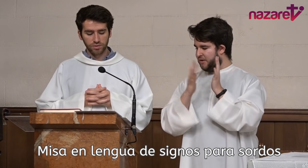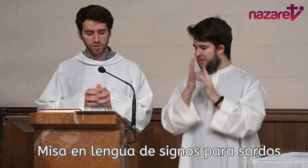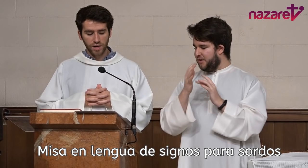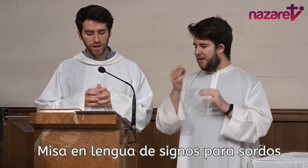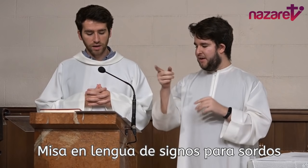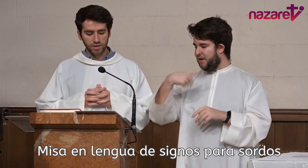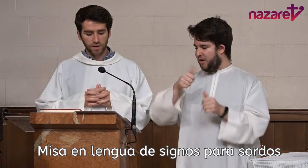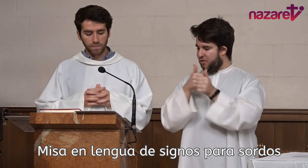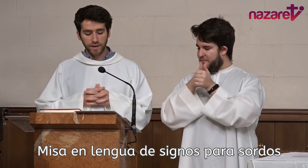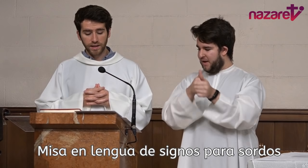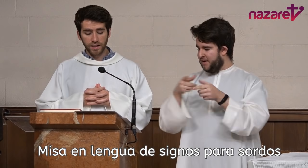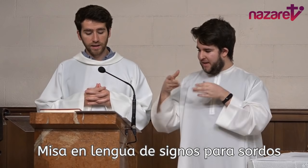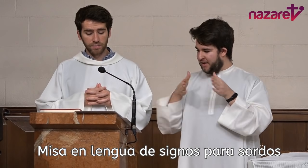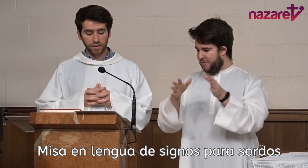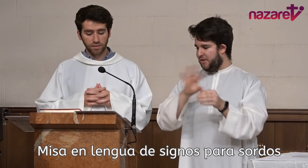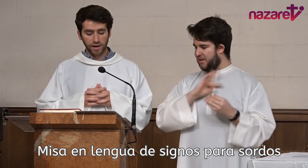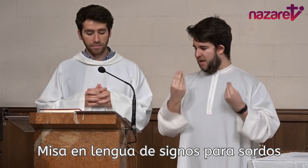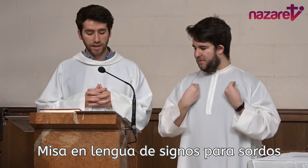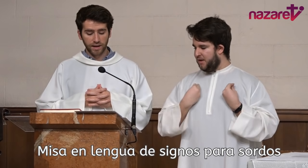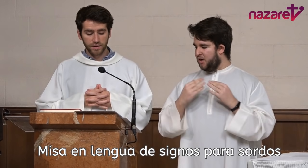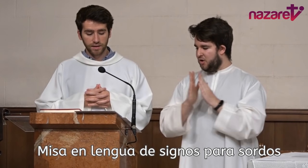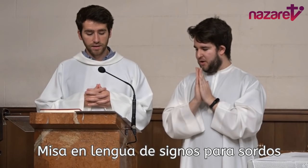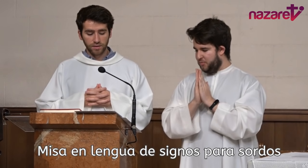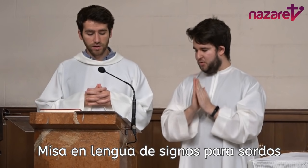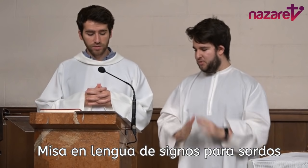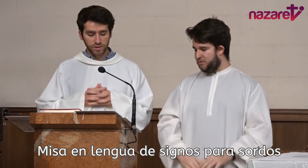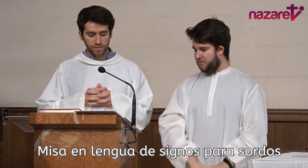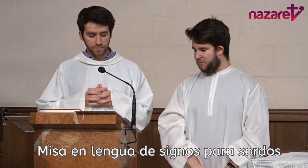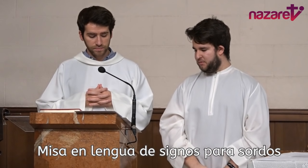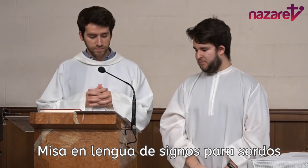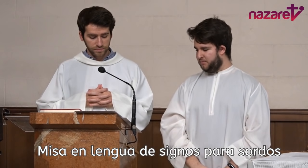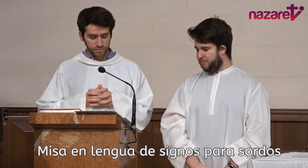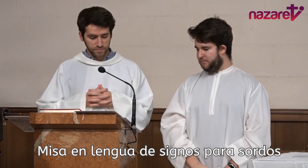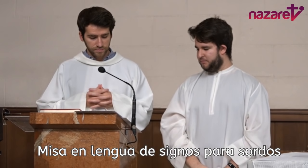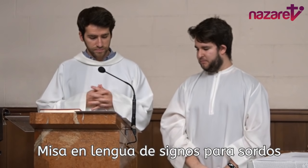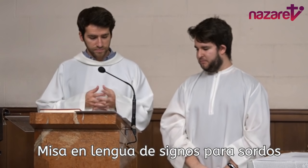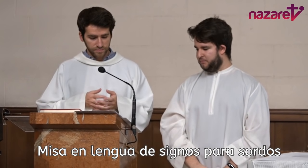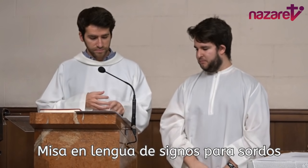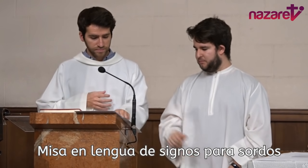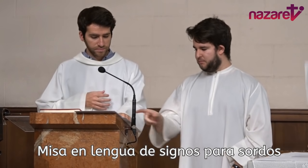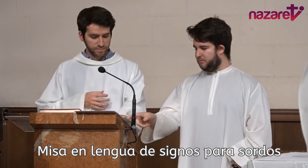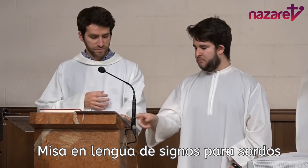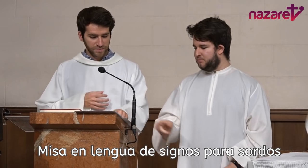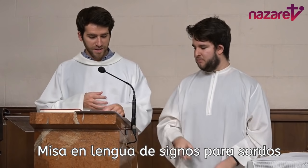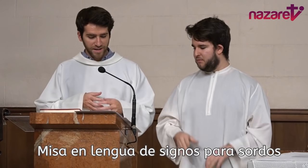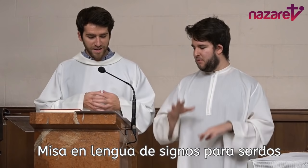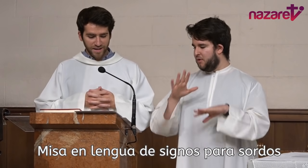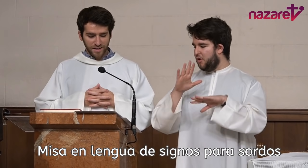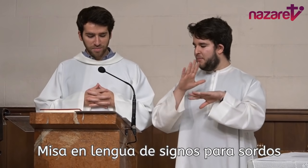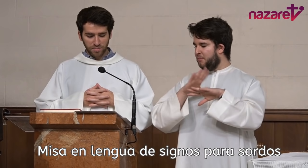Jesús que nos acompaña en el camino de la vida. Oremos. Jesús resucitado, escúchanos. Por